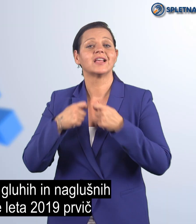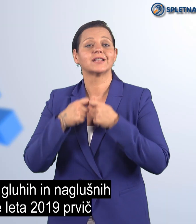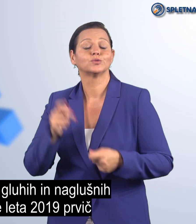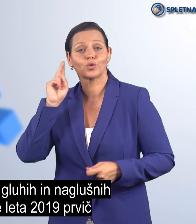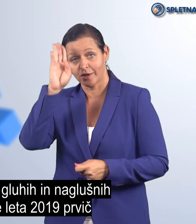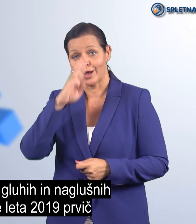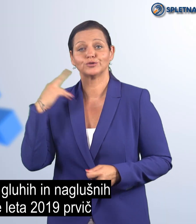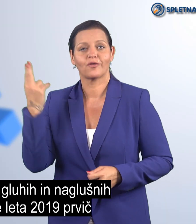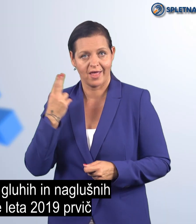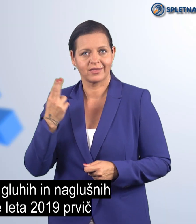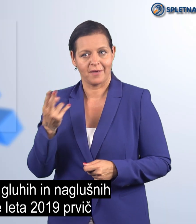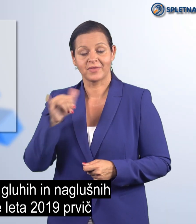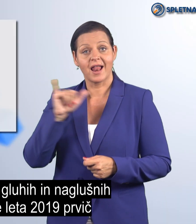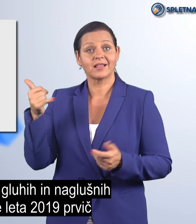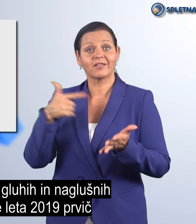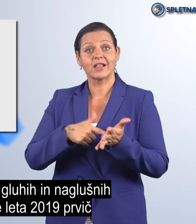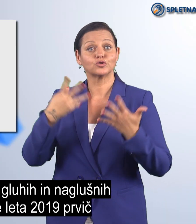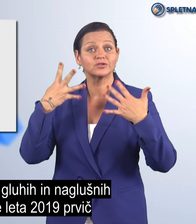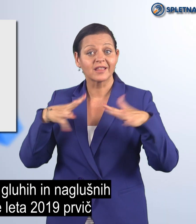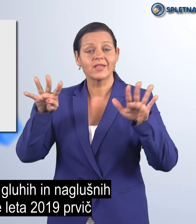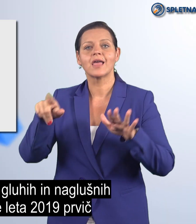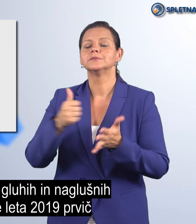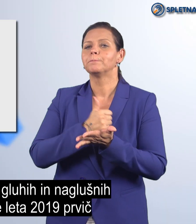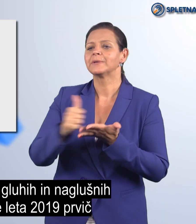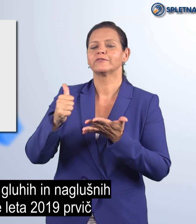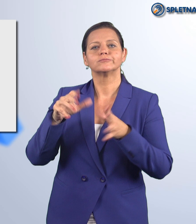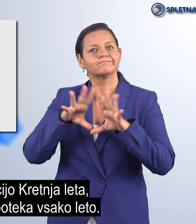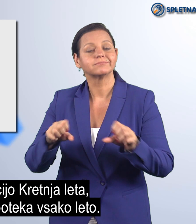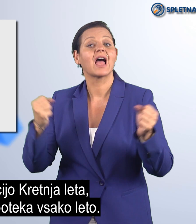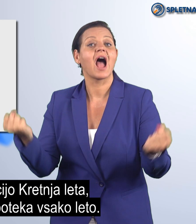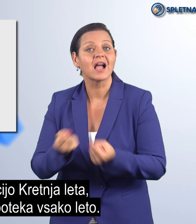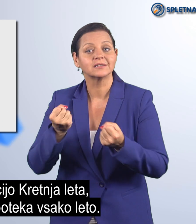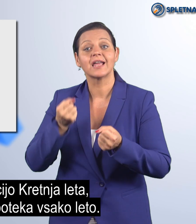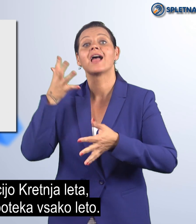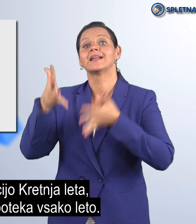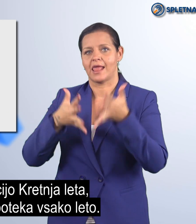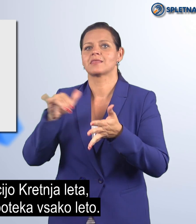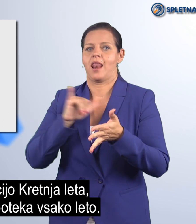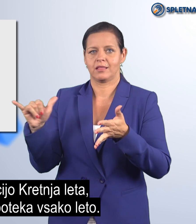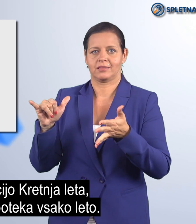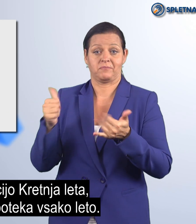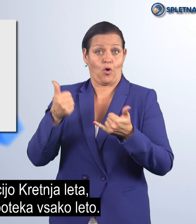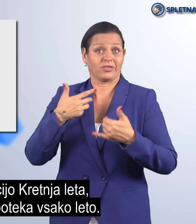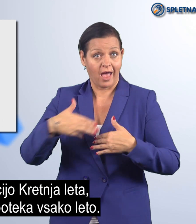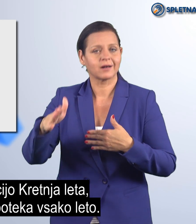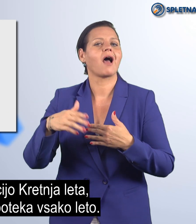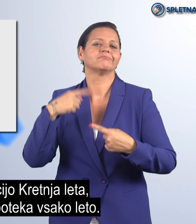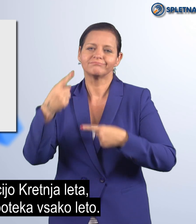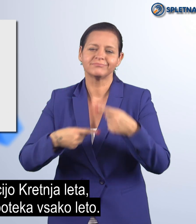Zveza društev gluhih in naglušnih Slovenije je leta 2019 prvič izvedla akcijo Kretnja